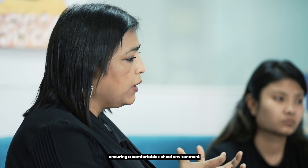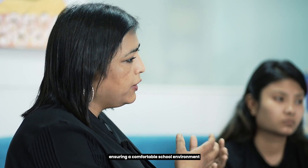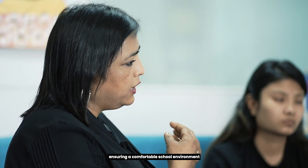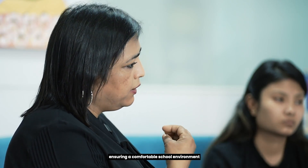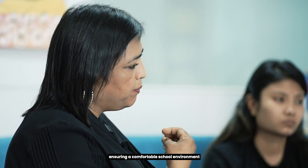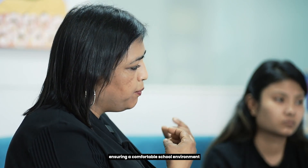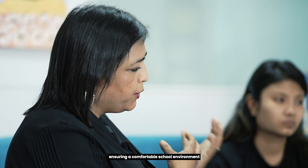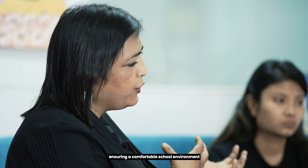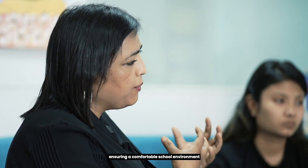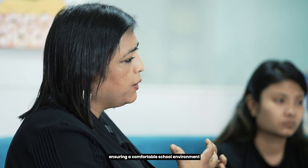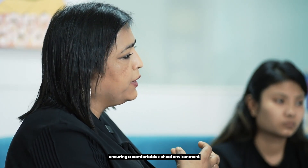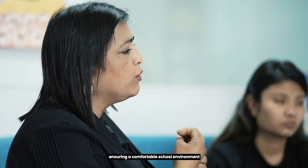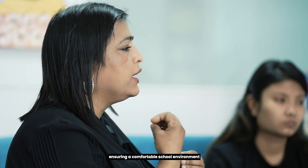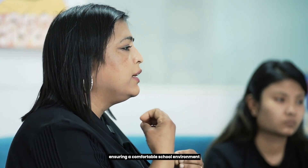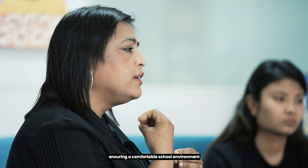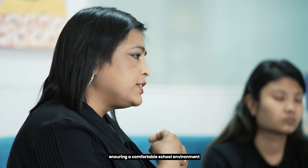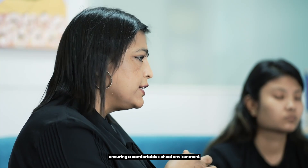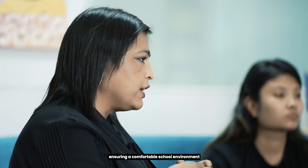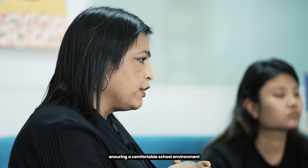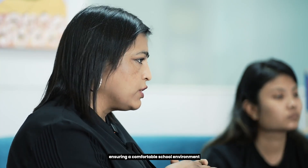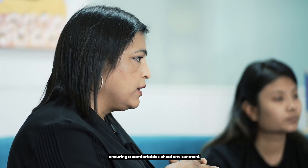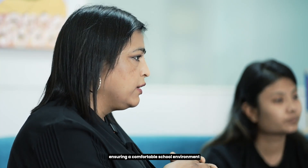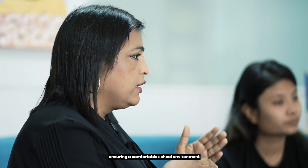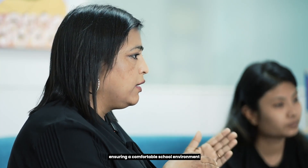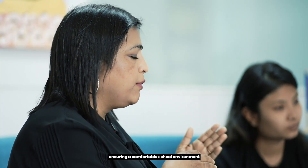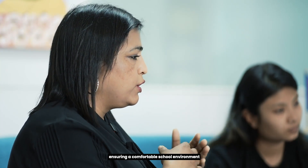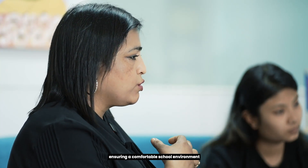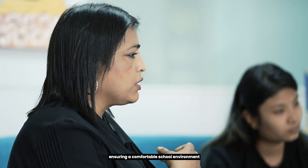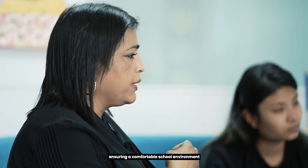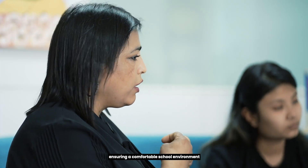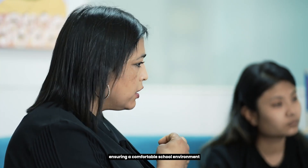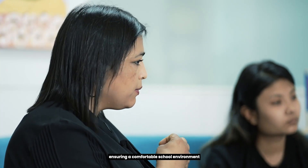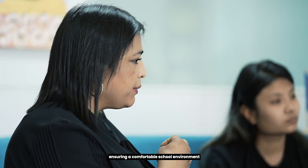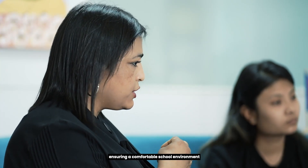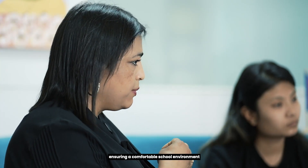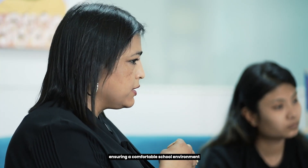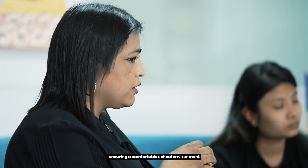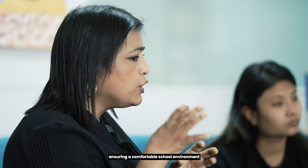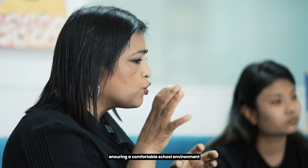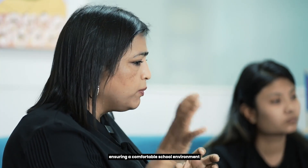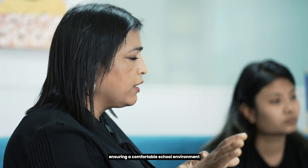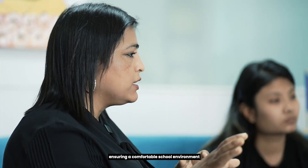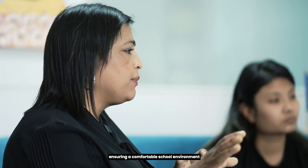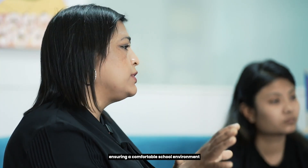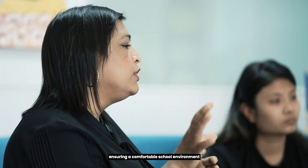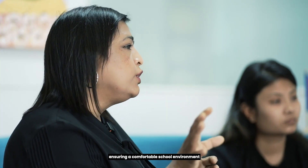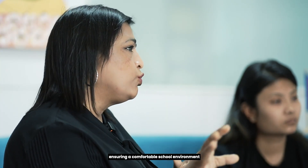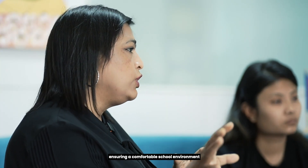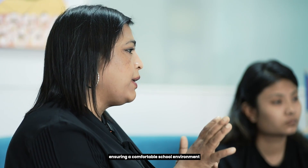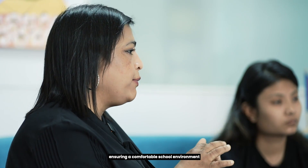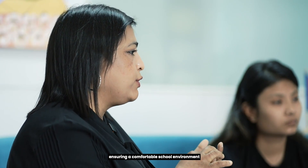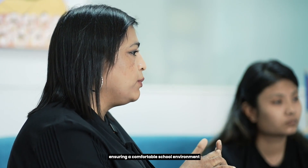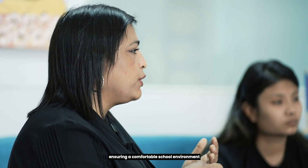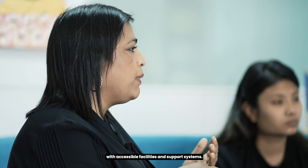निर्धक्कसँग उसले पनि परिवारबाट पनि उसले सिकिसकेको छ अब यस्तो छ भनेर अलिकति भए पनि स्टेबल छ. र स्कुलमा गइसकेपछि